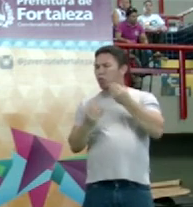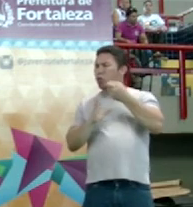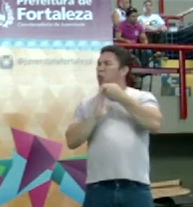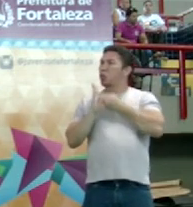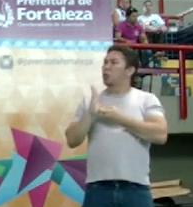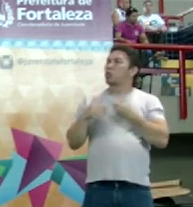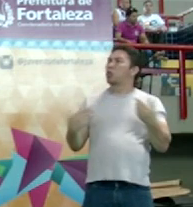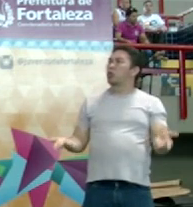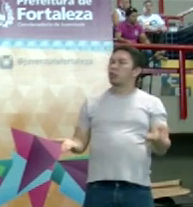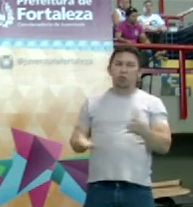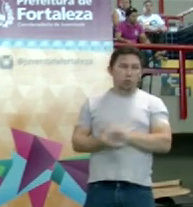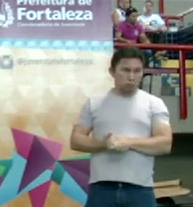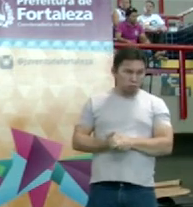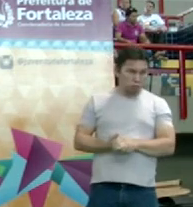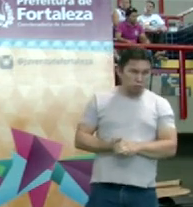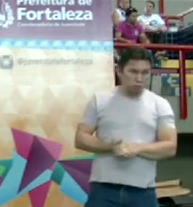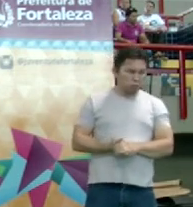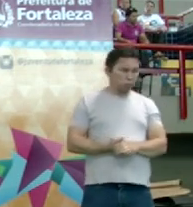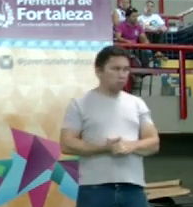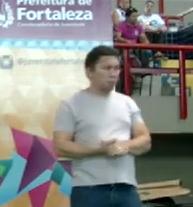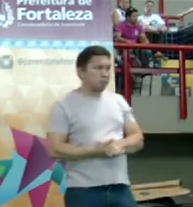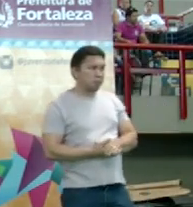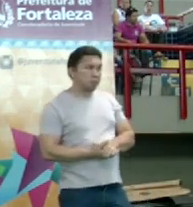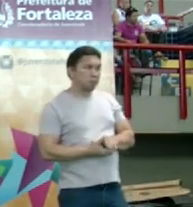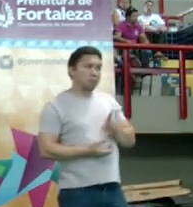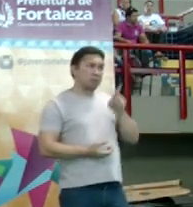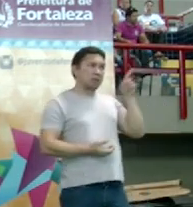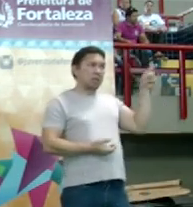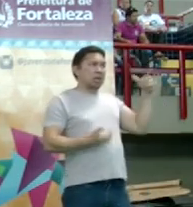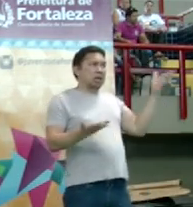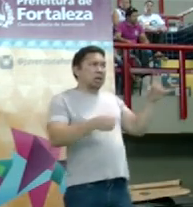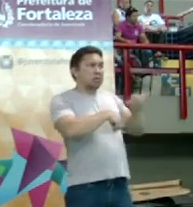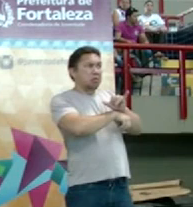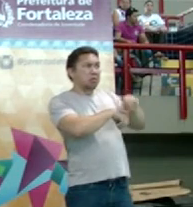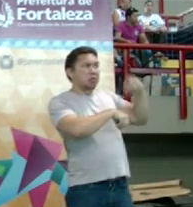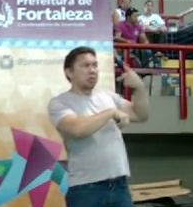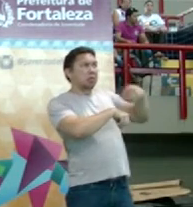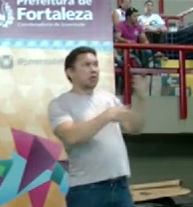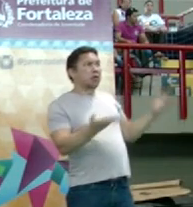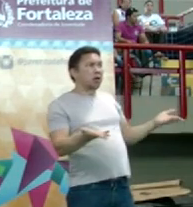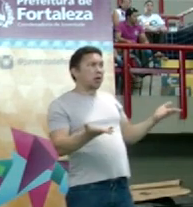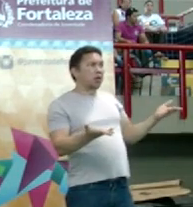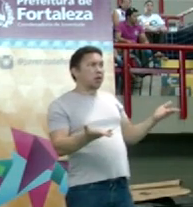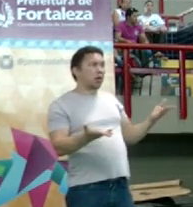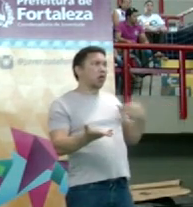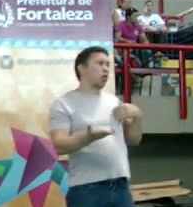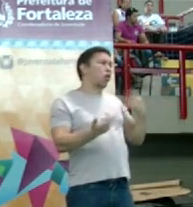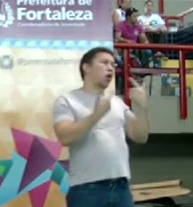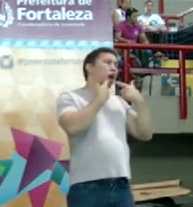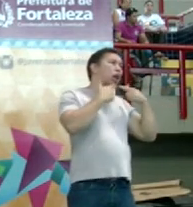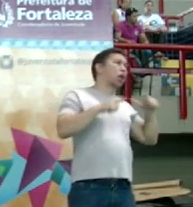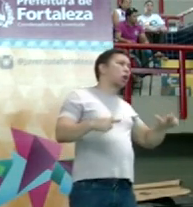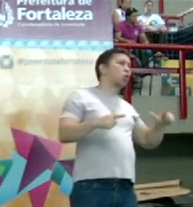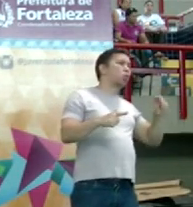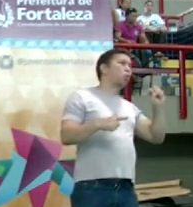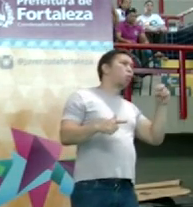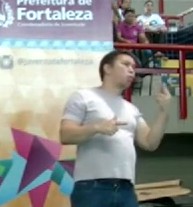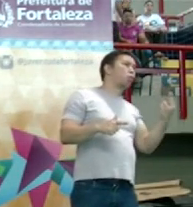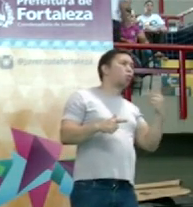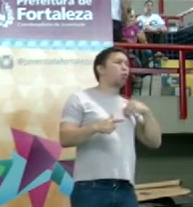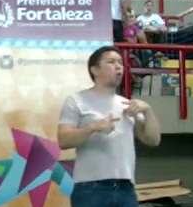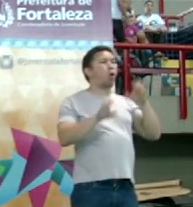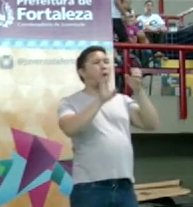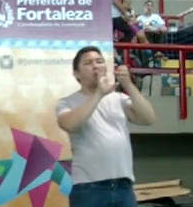na minha redação? Eu não sei o que é que ele chama de sofisticado. Se é com relação à linguagem ou se é com relação